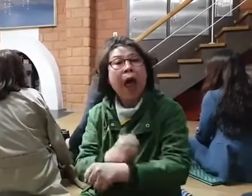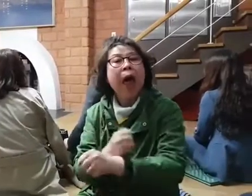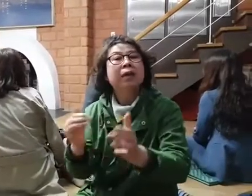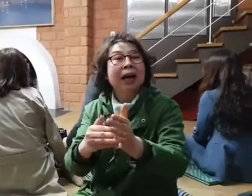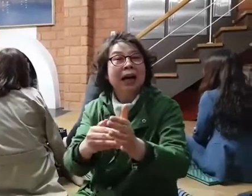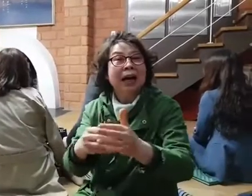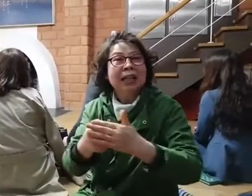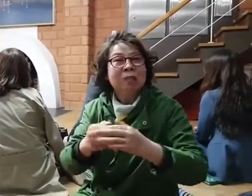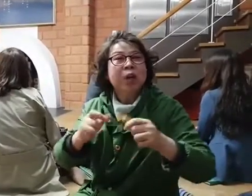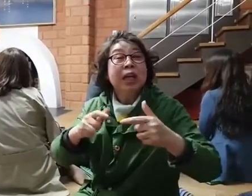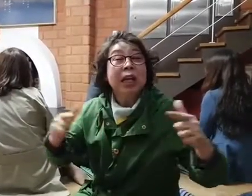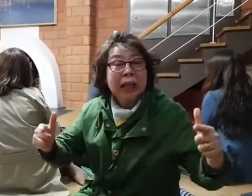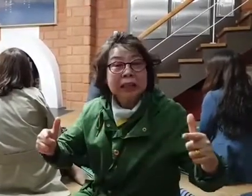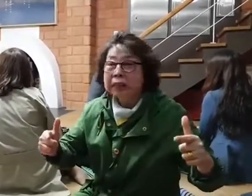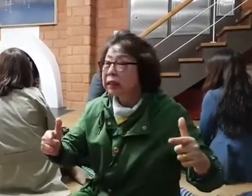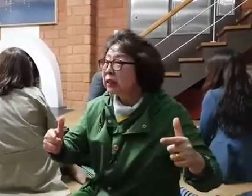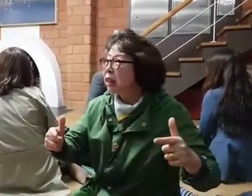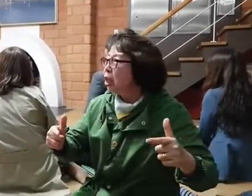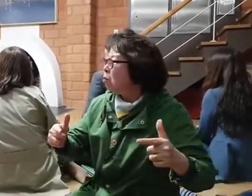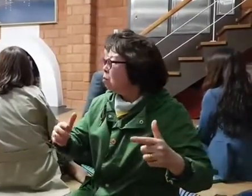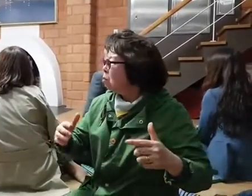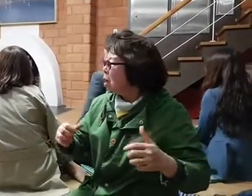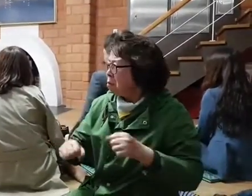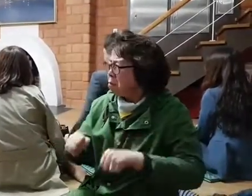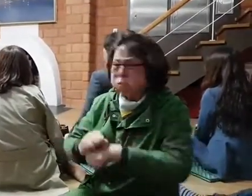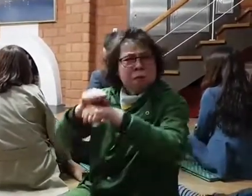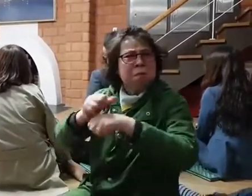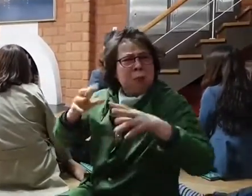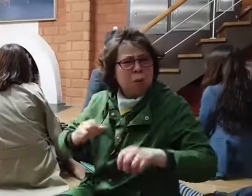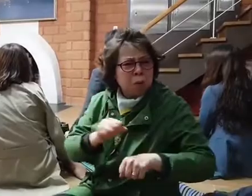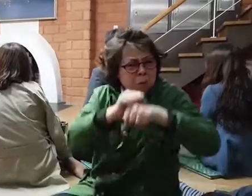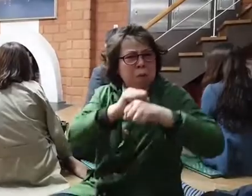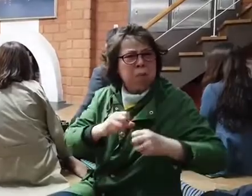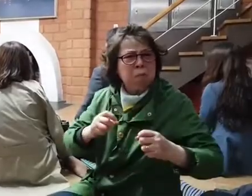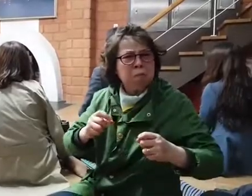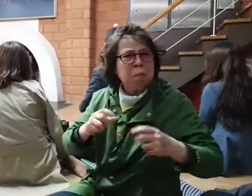그래갖고 여러 가지 이렇게 받친 게 많았죠. 이게 막 쌓인 게 많고 이렇게 했는데